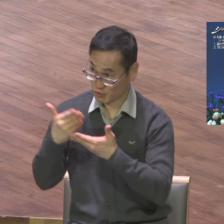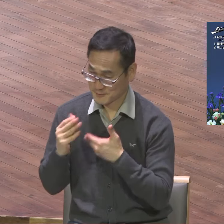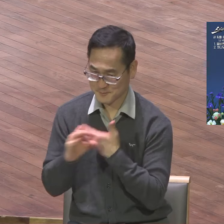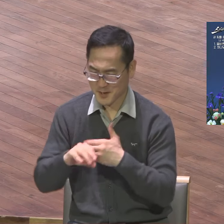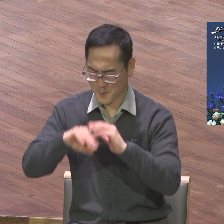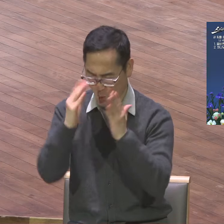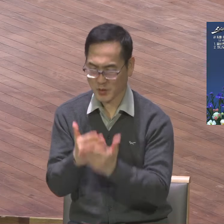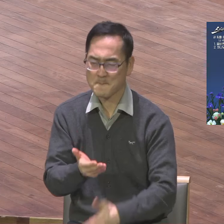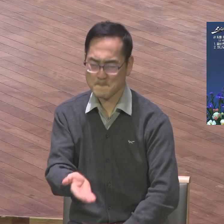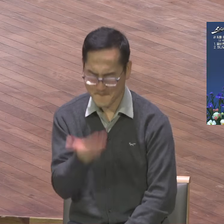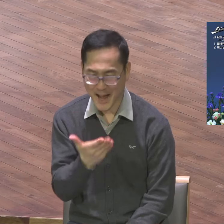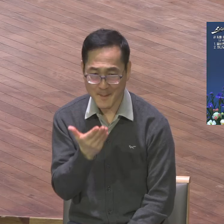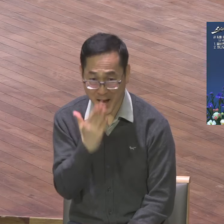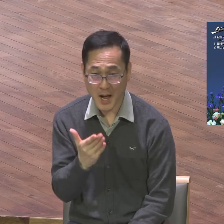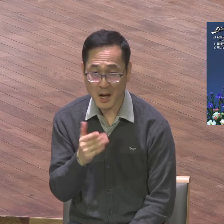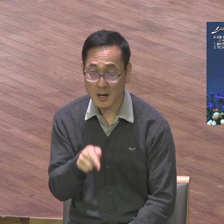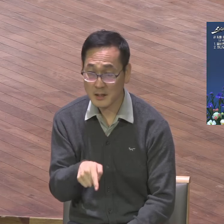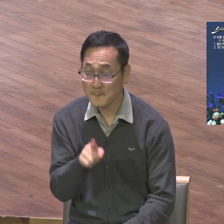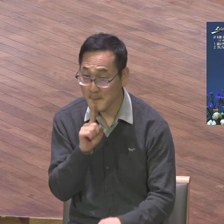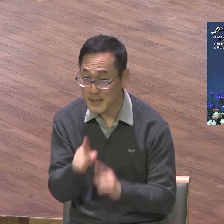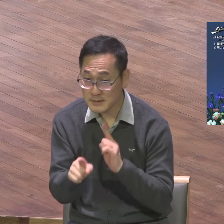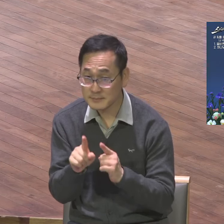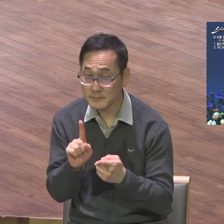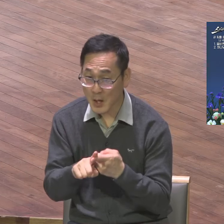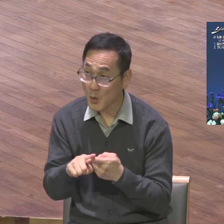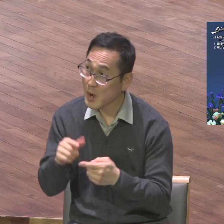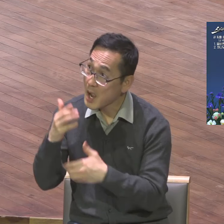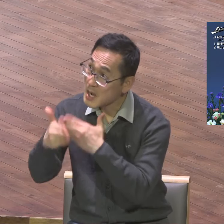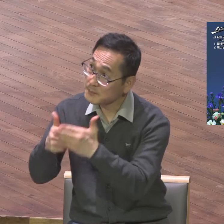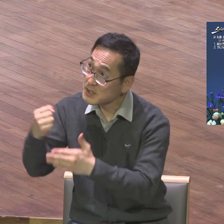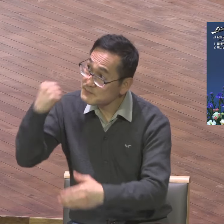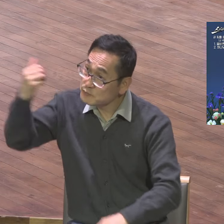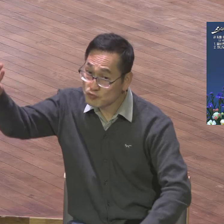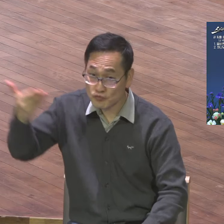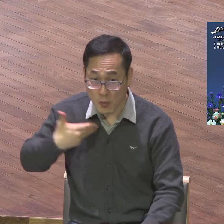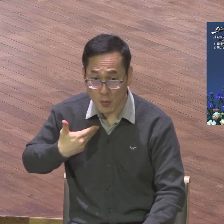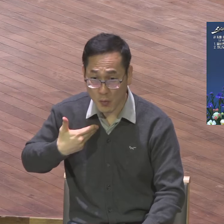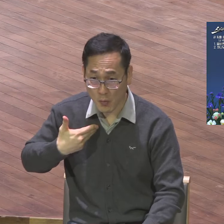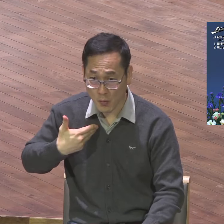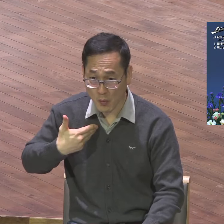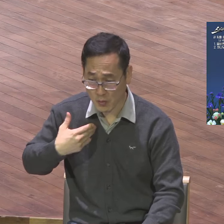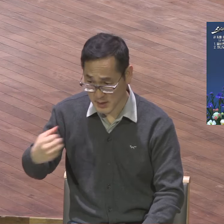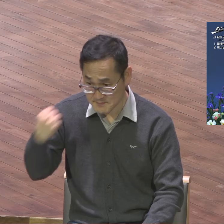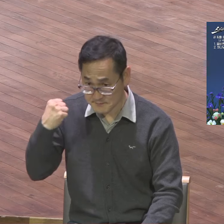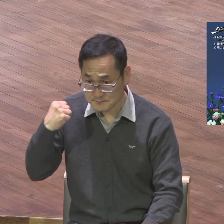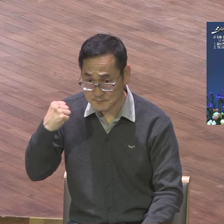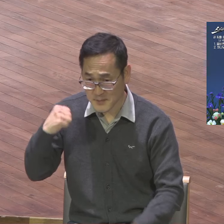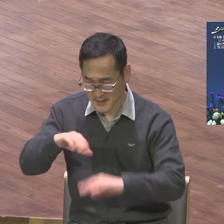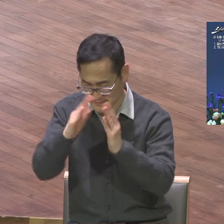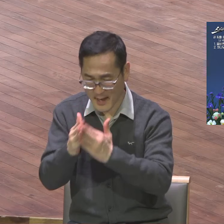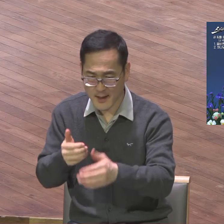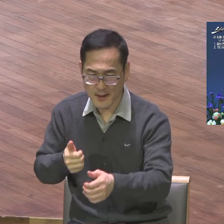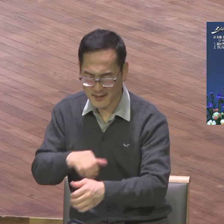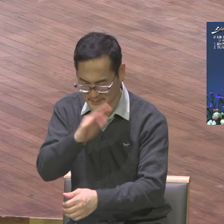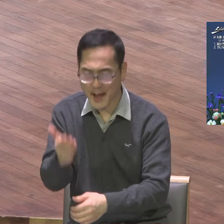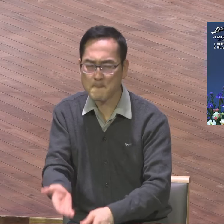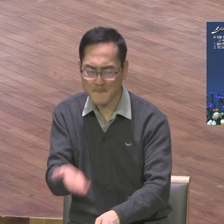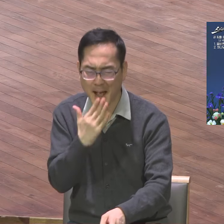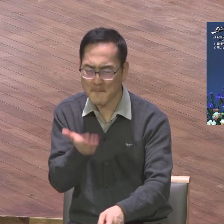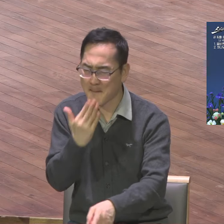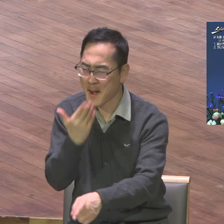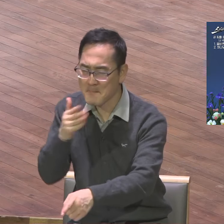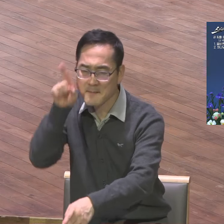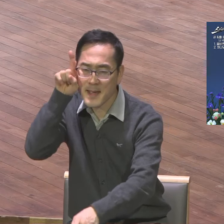할 수 있느니라. 그분이 힘을 주기 때문에 그 힘으로 내가 모든 것을 할 수 있다.